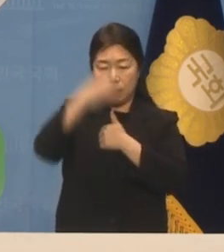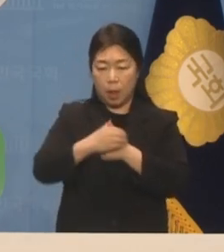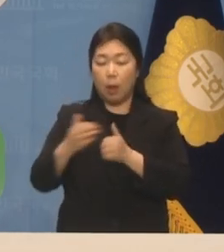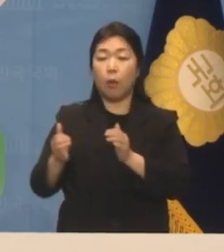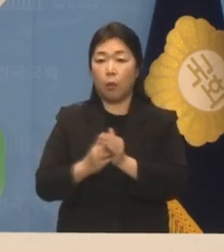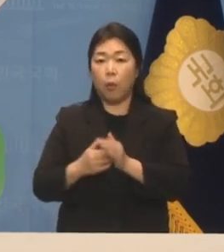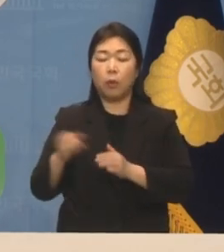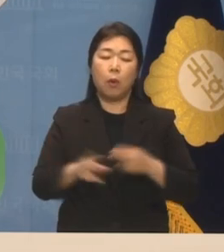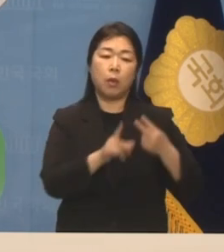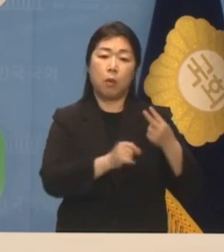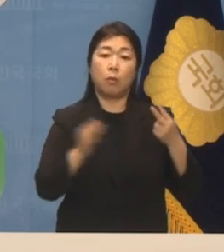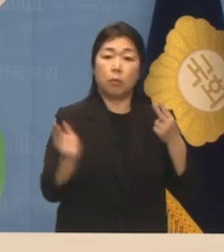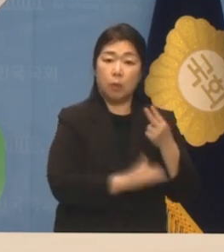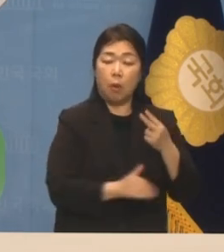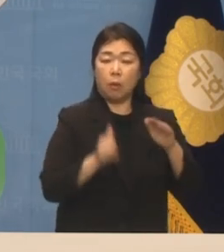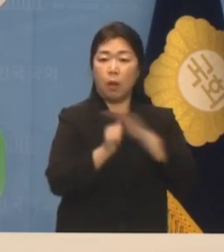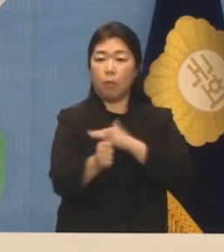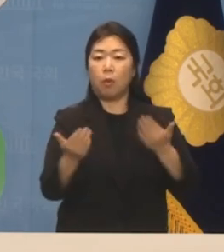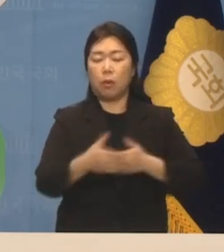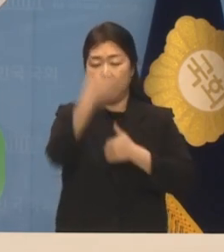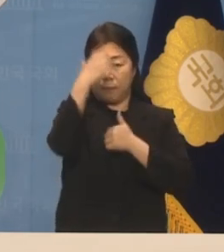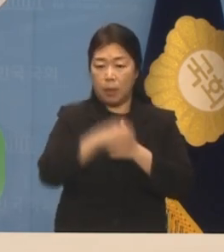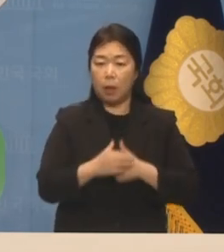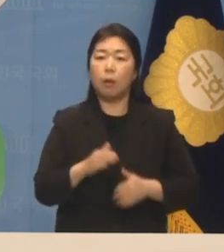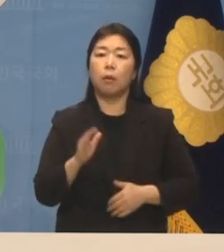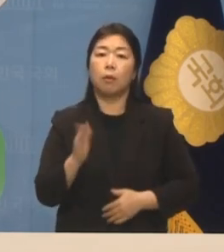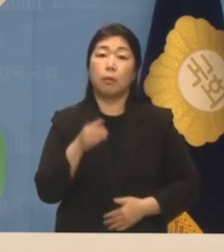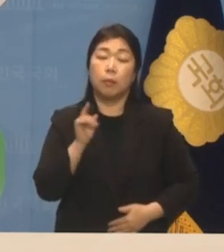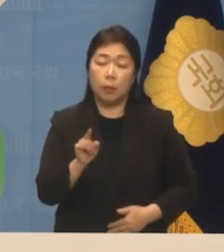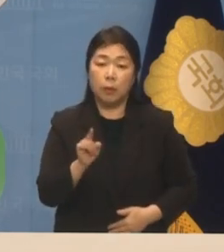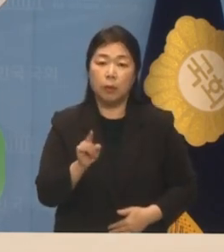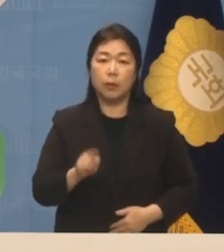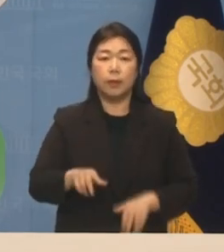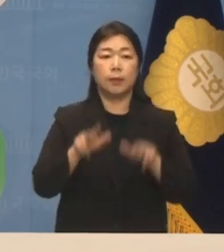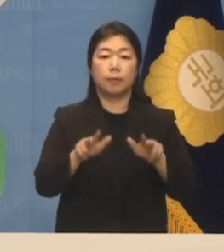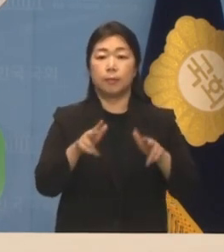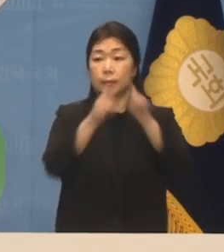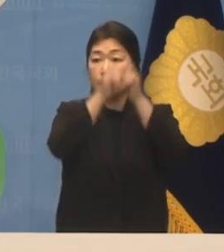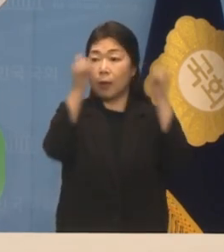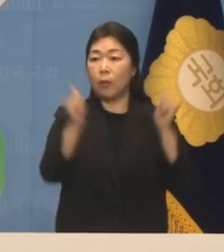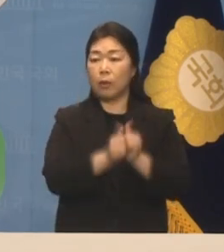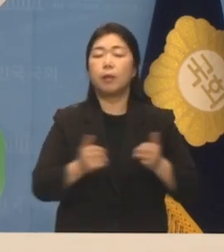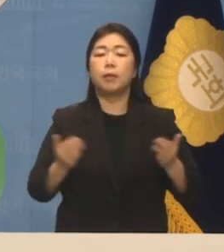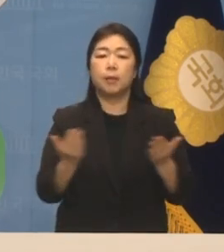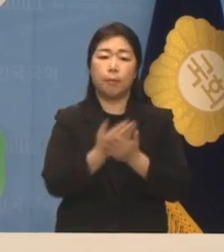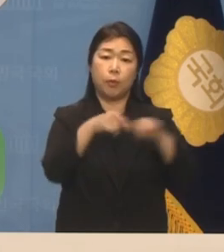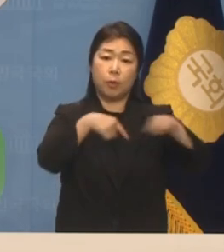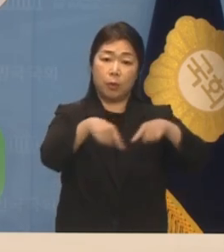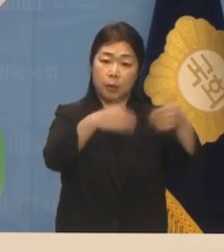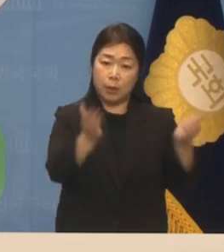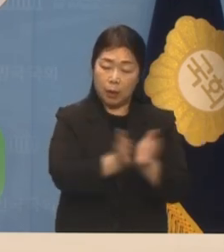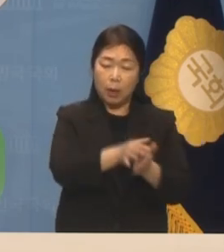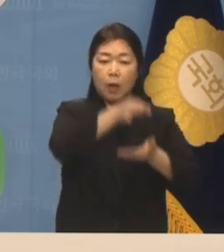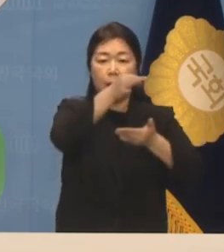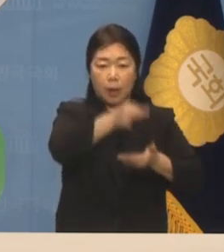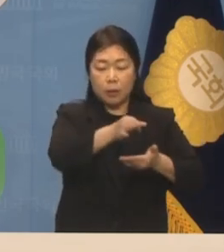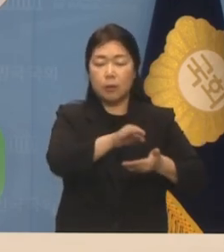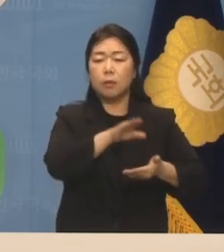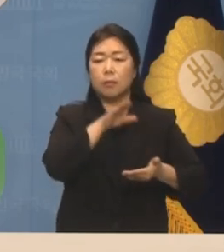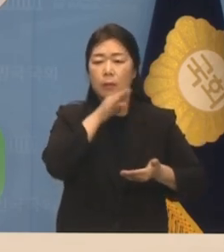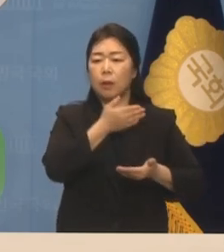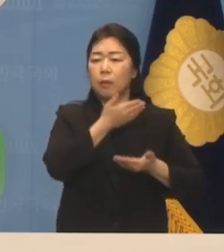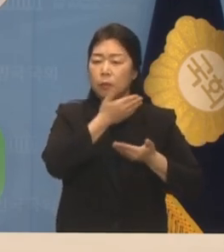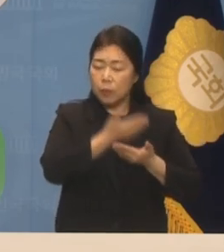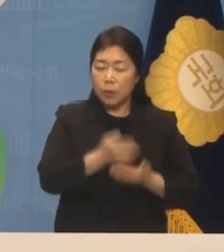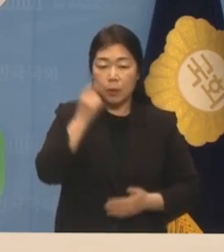2월부터 대표직까지 수행하고 있는 것은 그래도 우리 사회에서 진보정당의 가치를 아직은 놓을